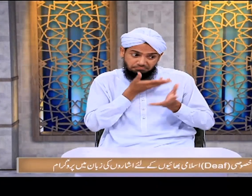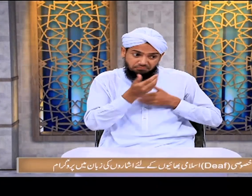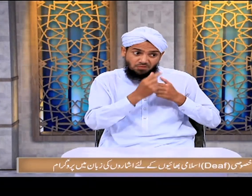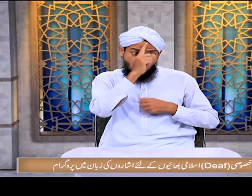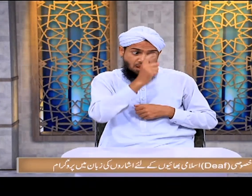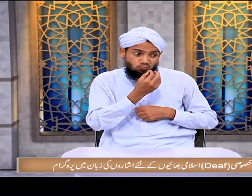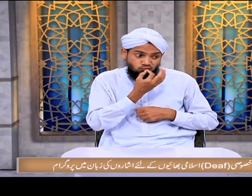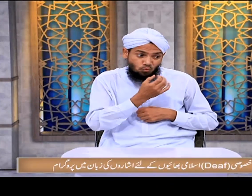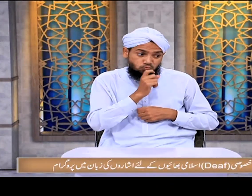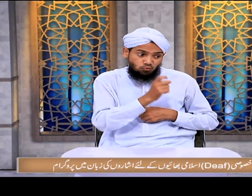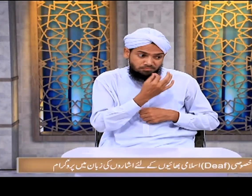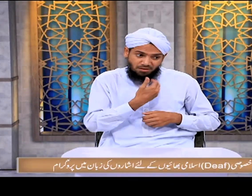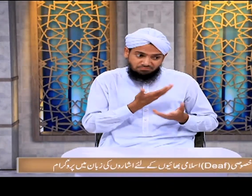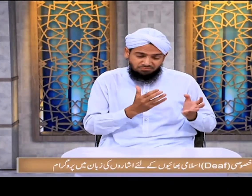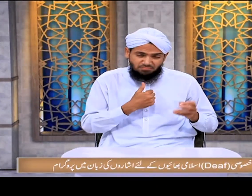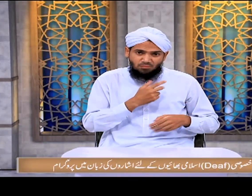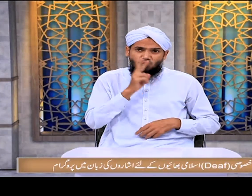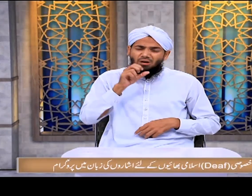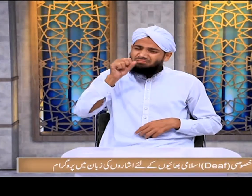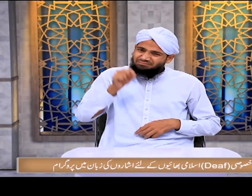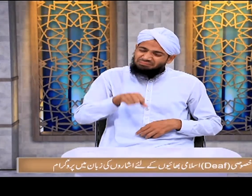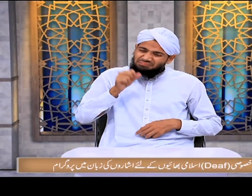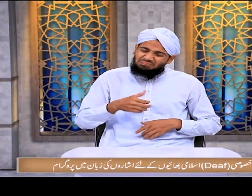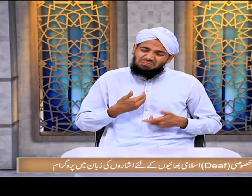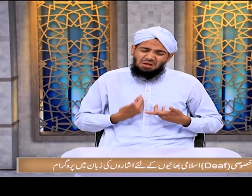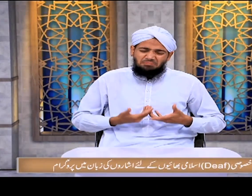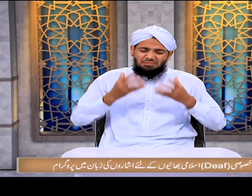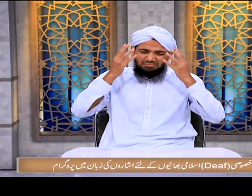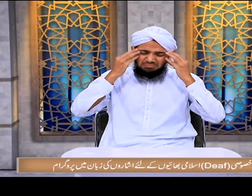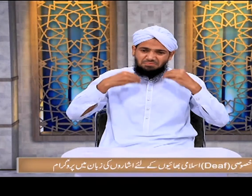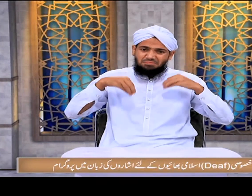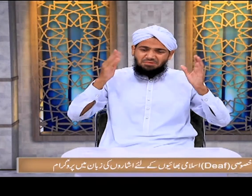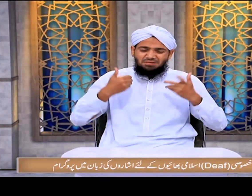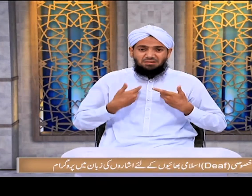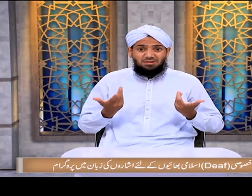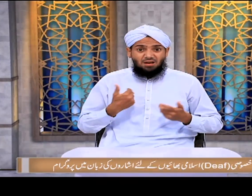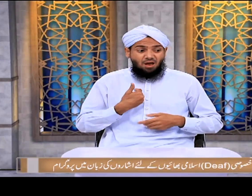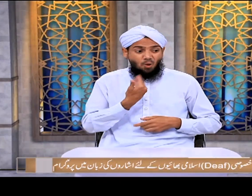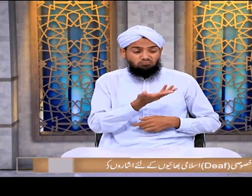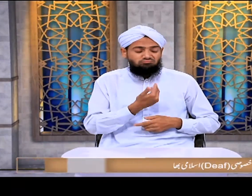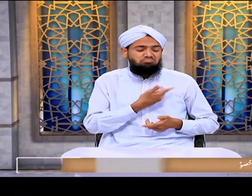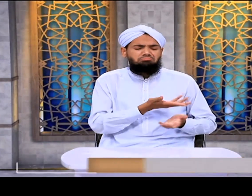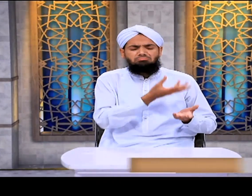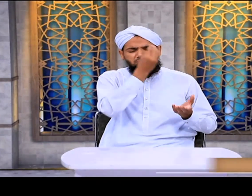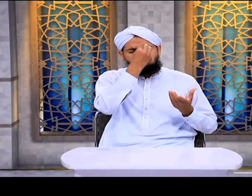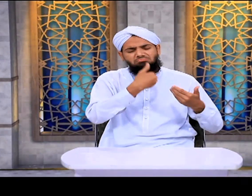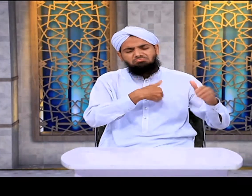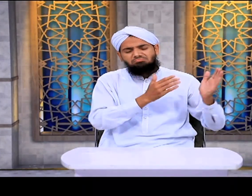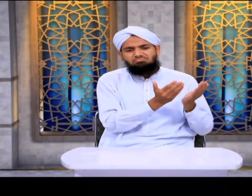تھے؟ دوزخی بولیں گے، کیوں نہیں؟ داروغہ جہنم فرمائیں گے، تو تمہیں دعا کرو، اور کافروں کی